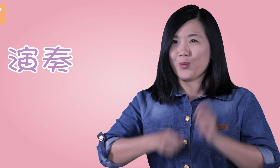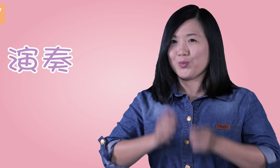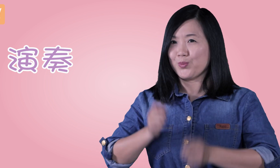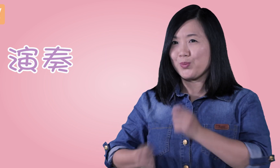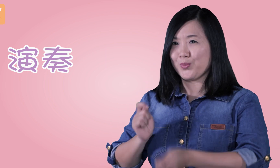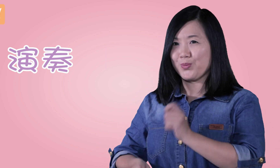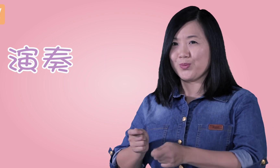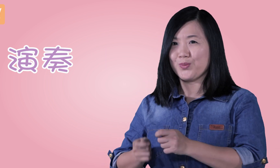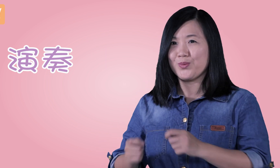演奏，